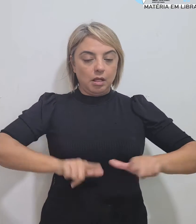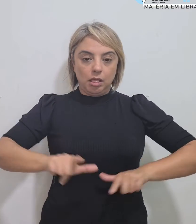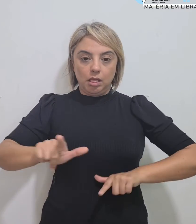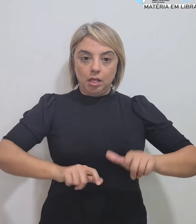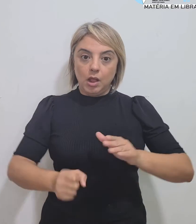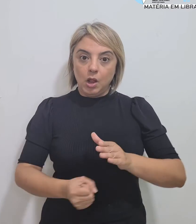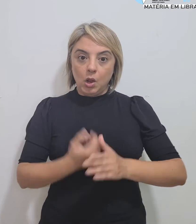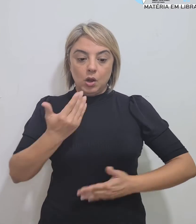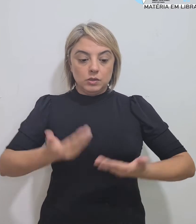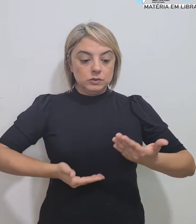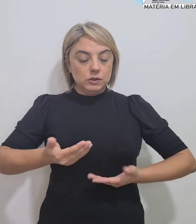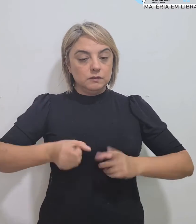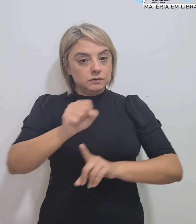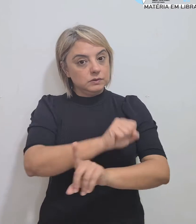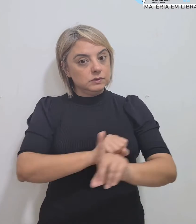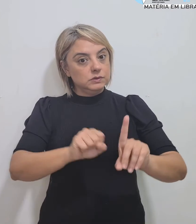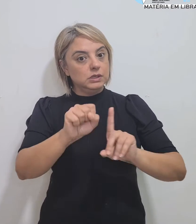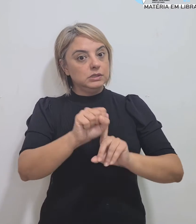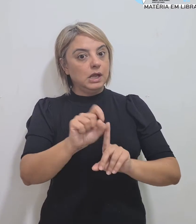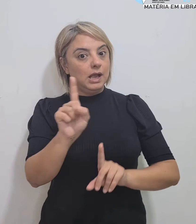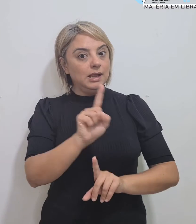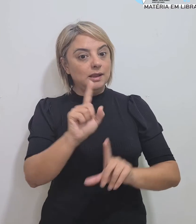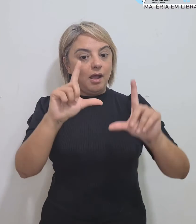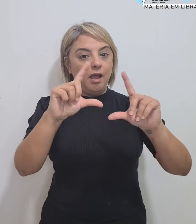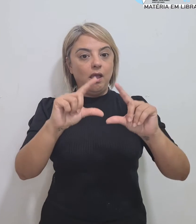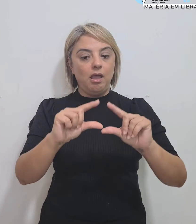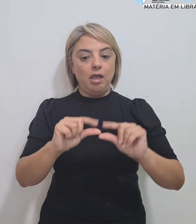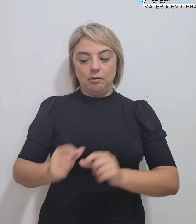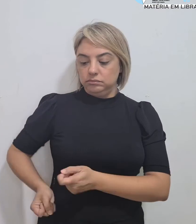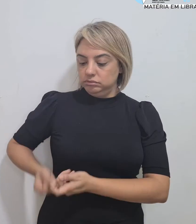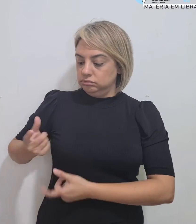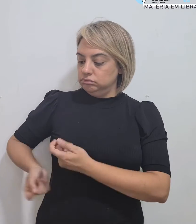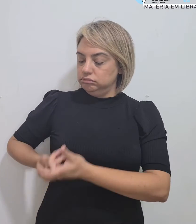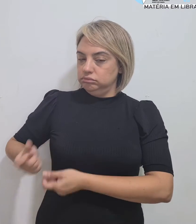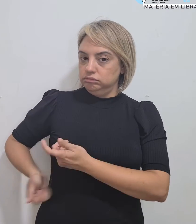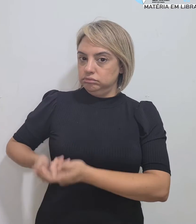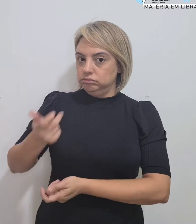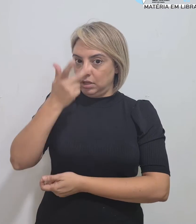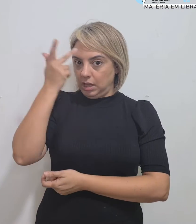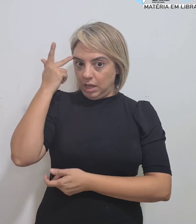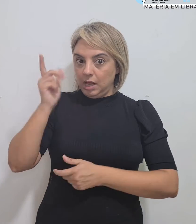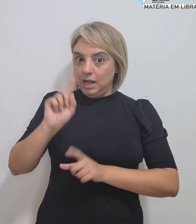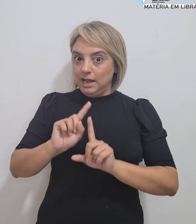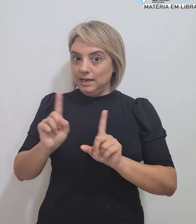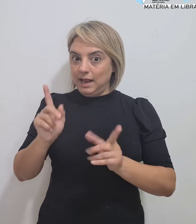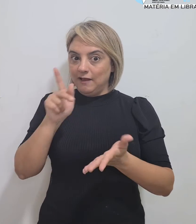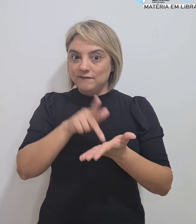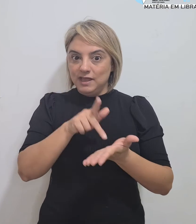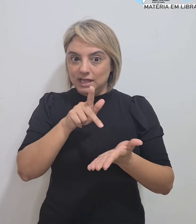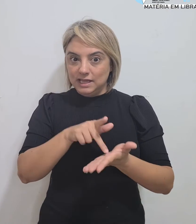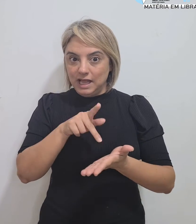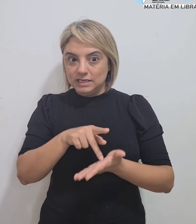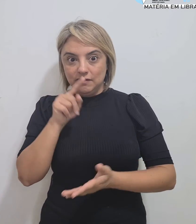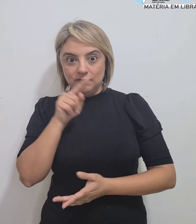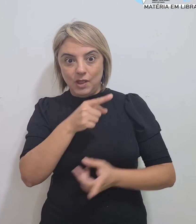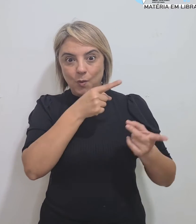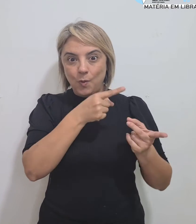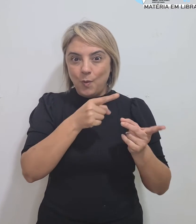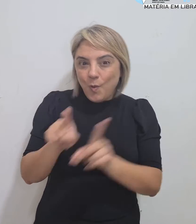provisão de serviços à sociedade e não a redução das despesas de pessoal, na verdade, o que se vê é exatamente